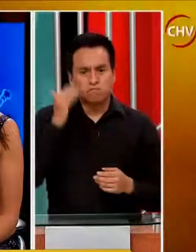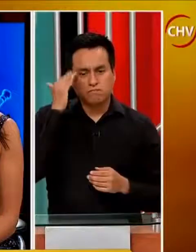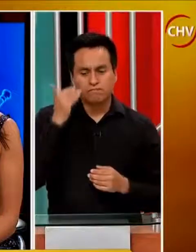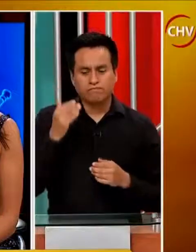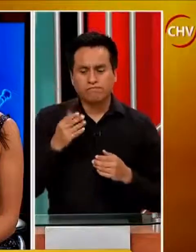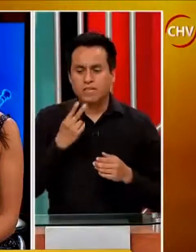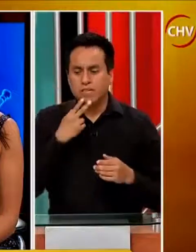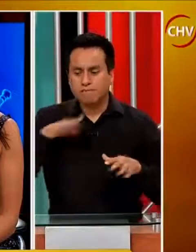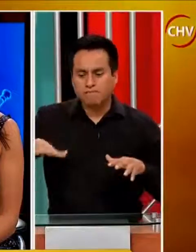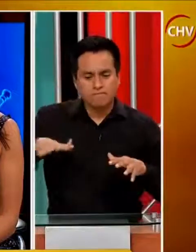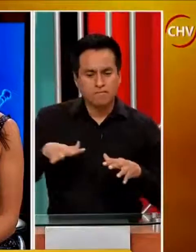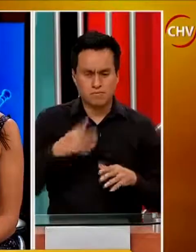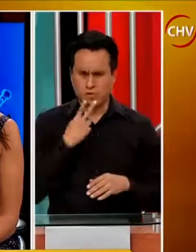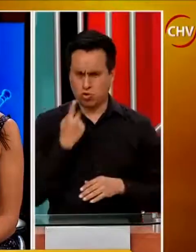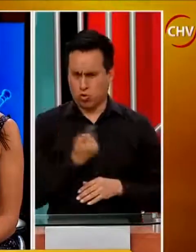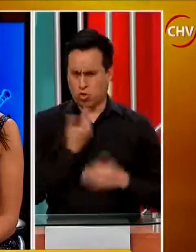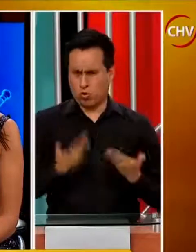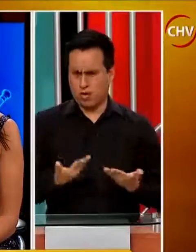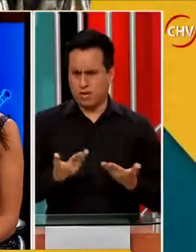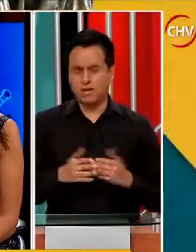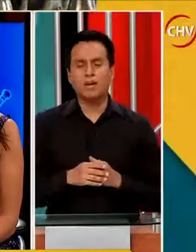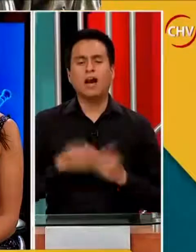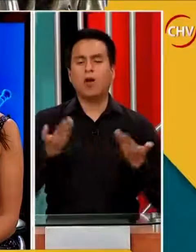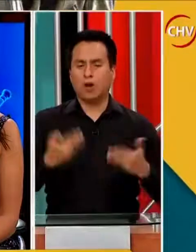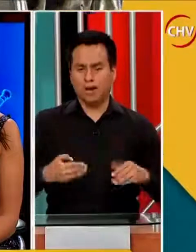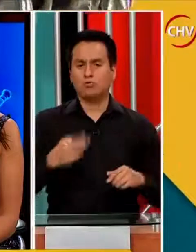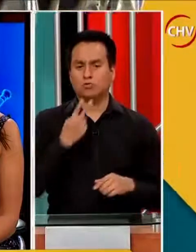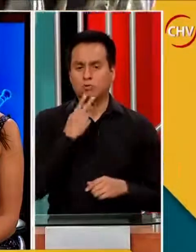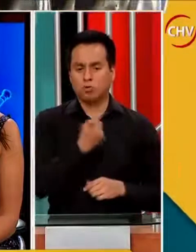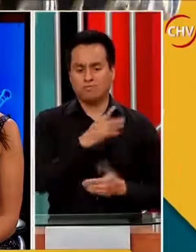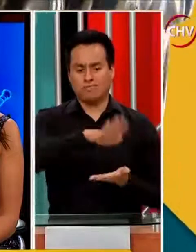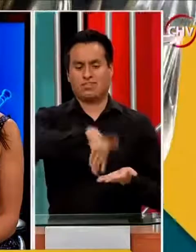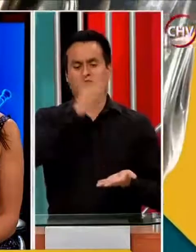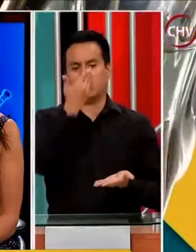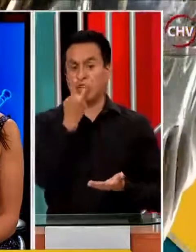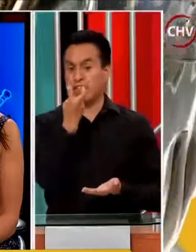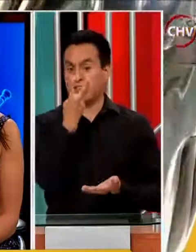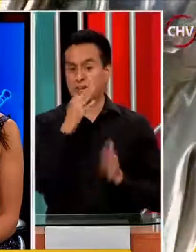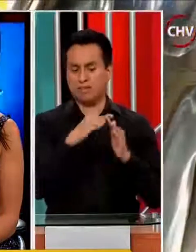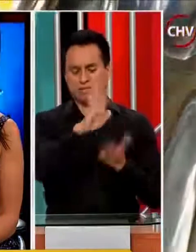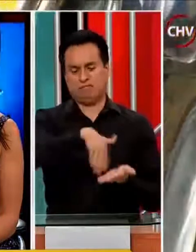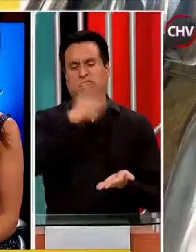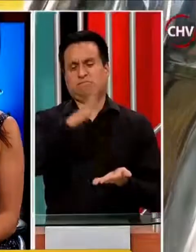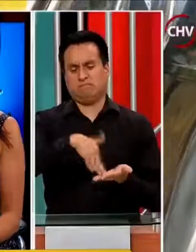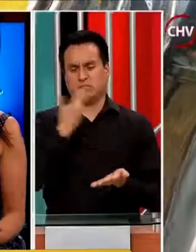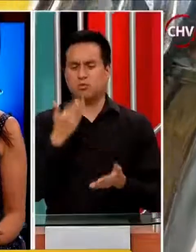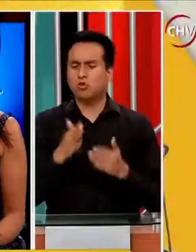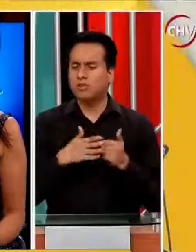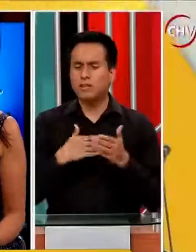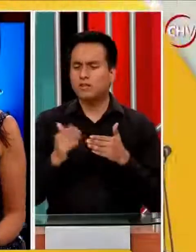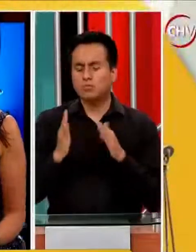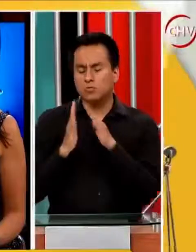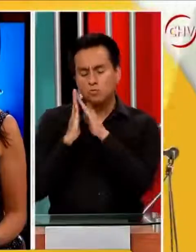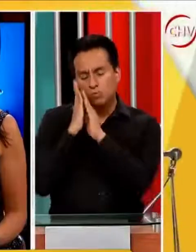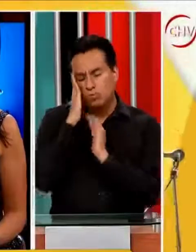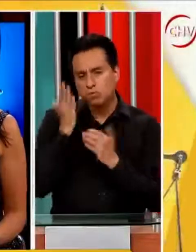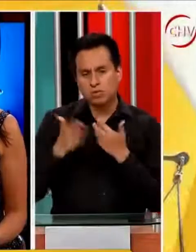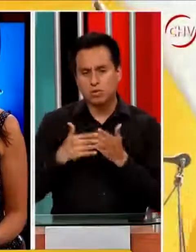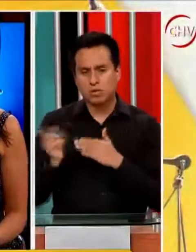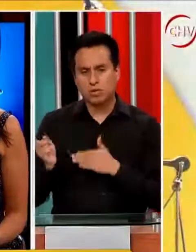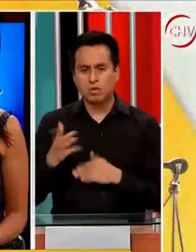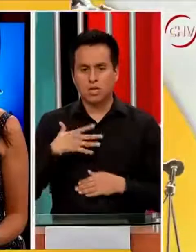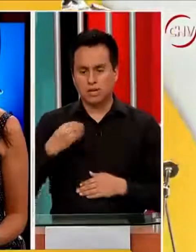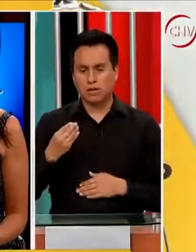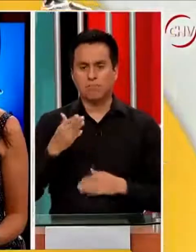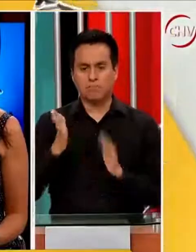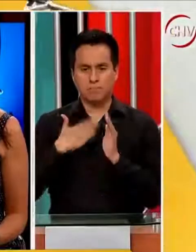ganarse la vida. ¿Y él vive solo? ¿Solo, solo? Ahora sí porque me echó. Me ha echado tres veces de la casa. ¿Y dónde está usted ahora? Yo ahora estoy con mi